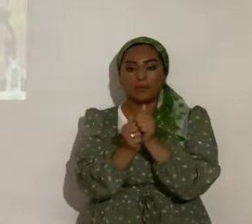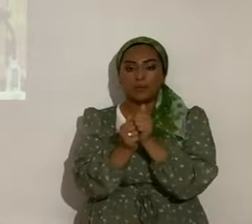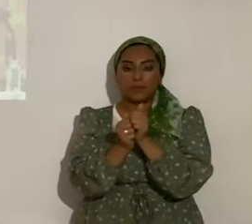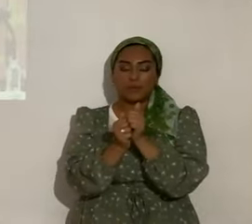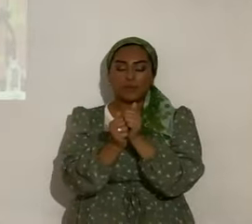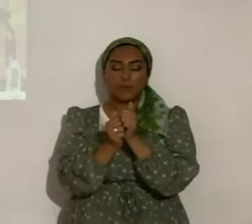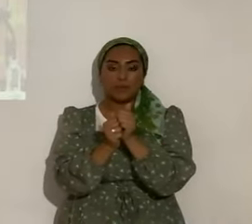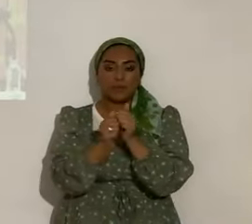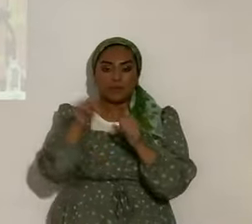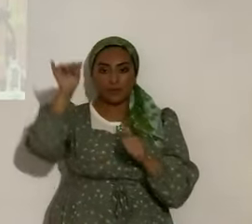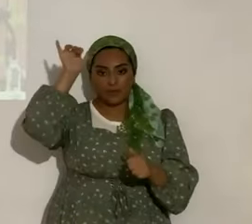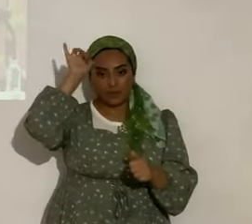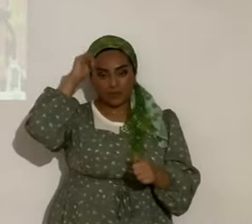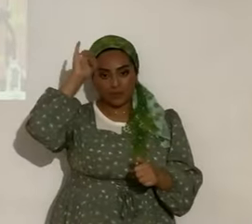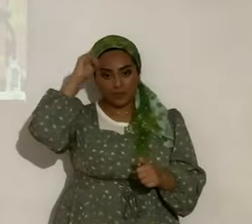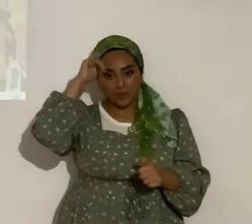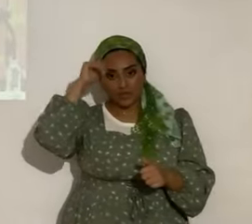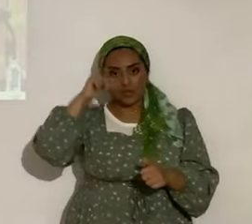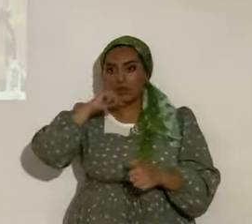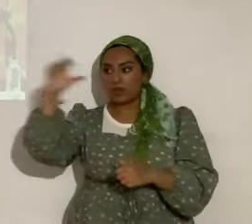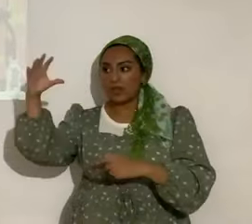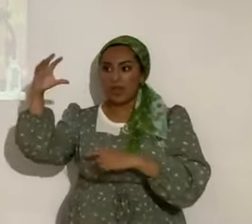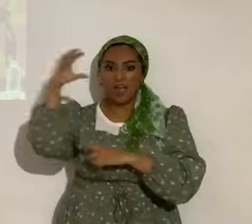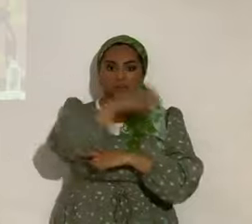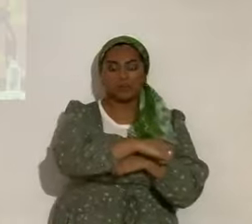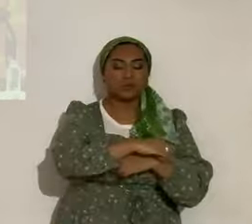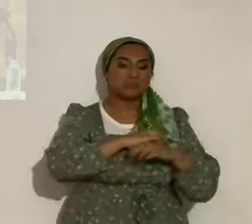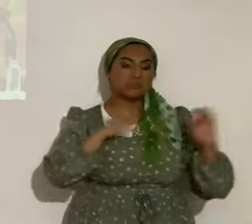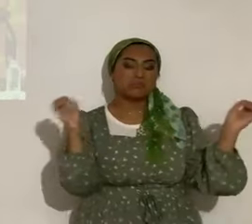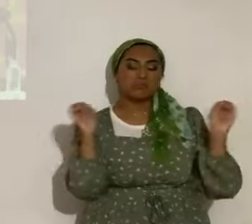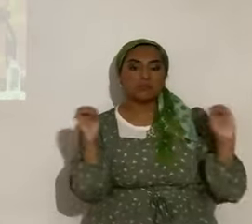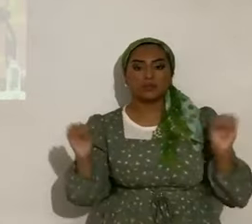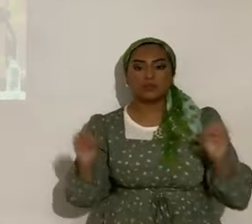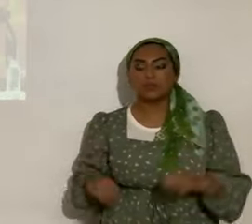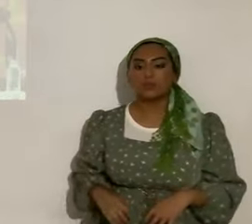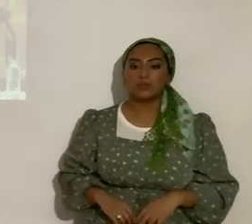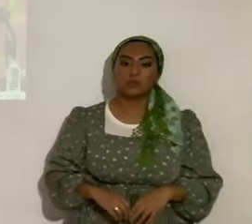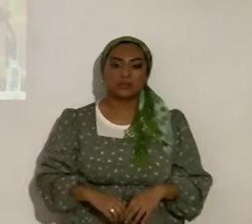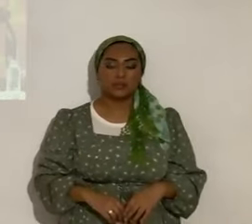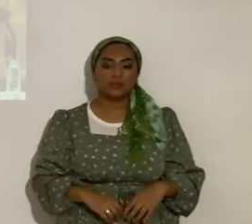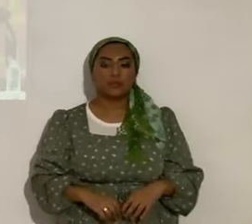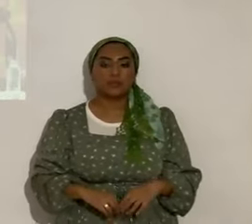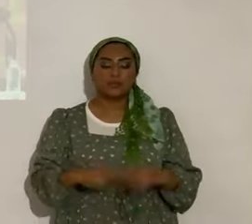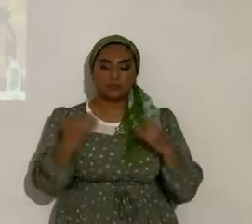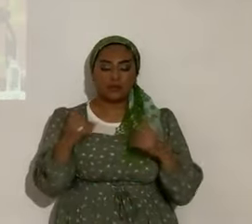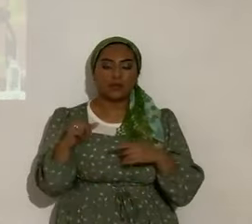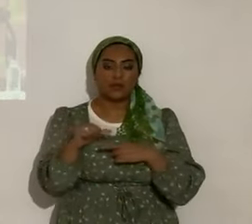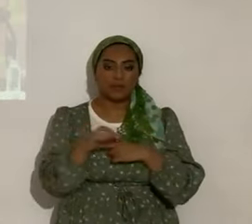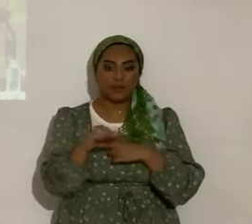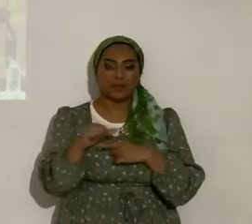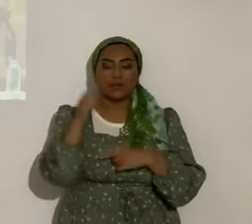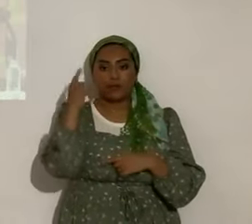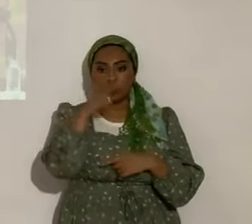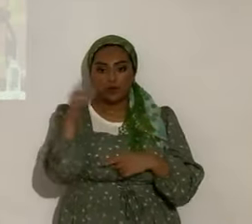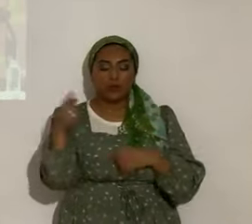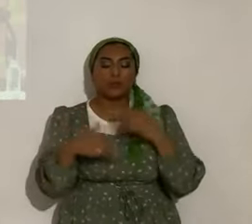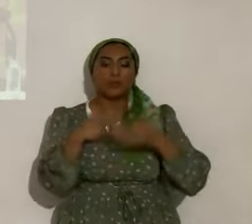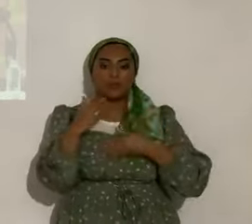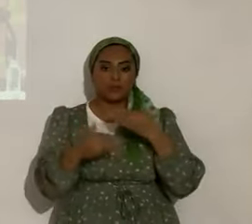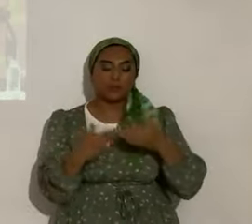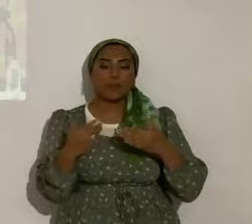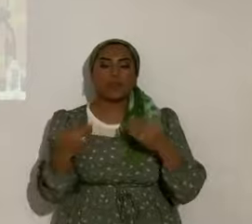una vaca y no la dañará. Ahora, ahorita mismo vamos a hacer un ejercicio para que tú vayas teniendo